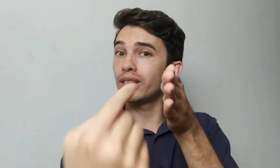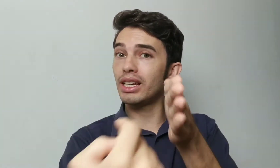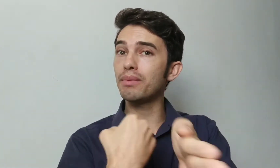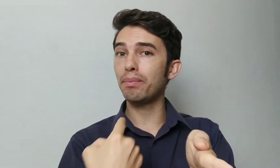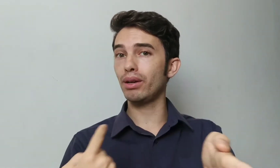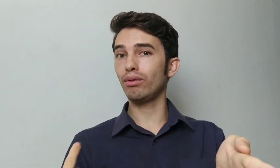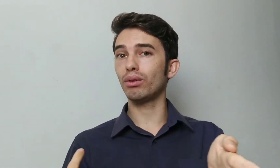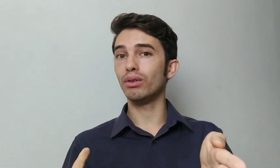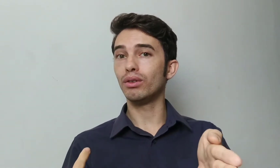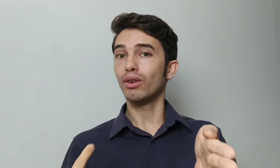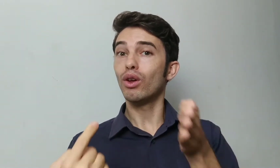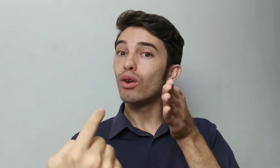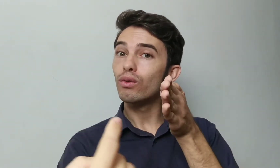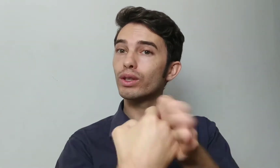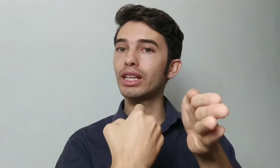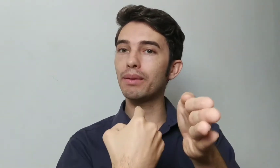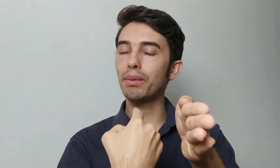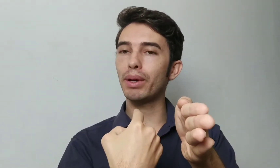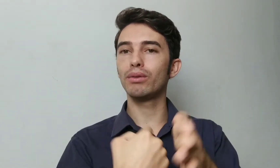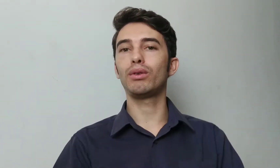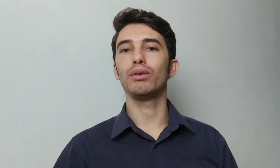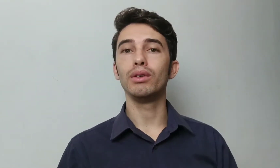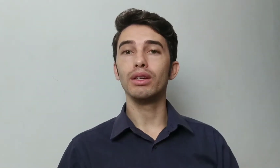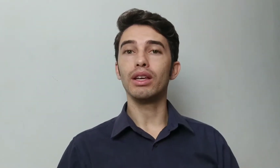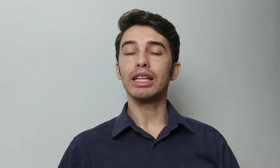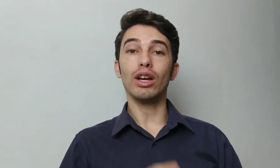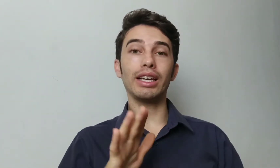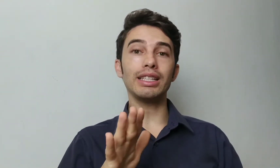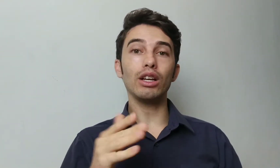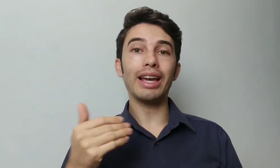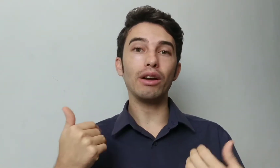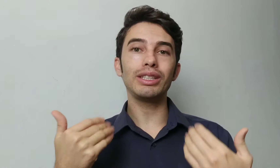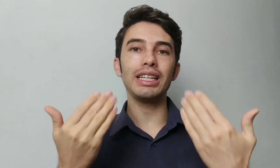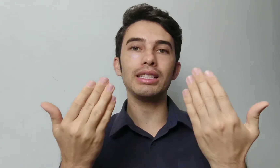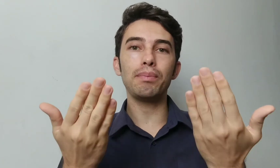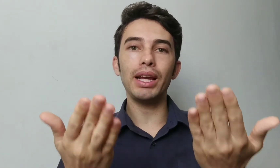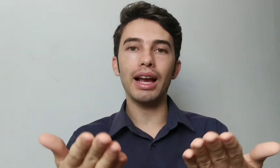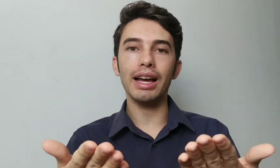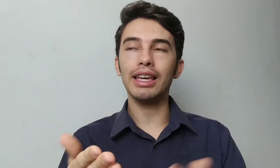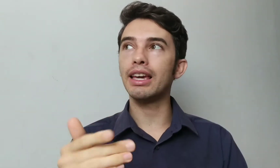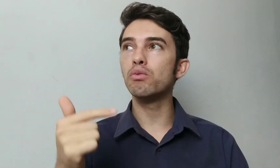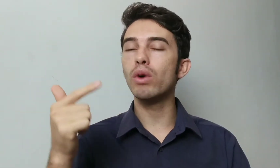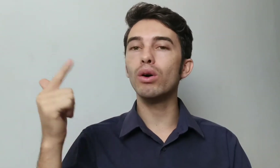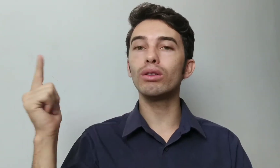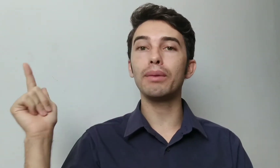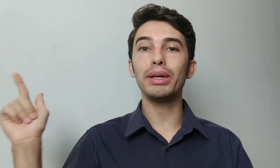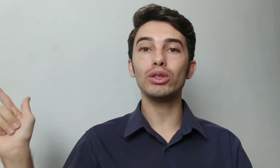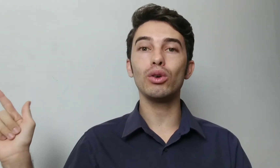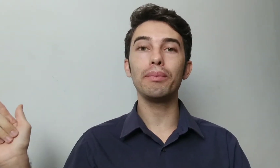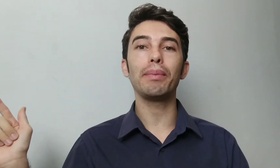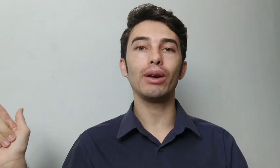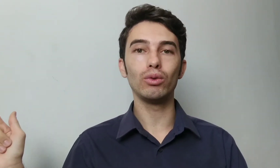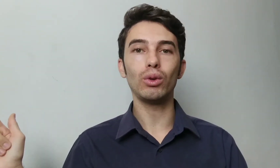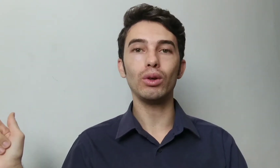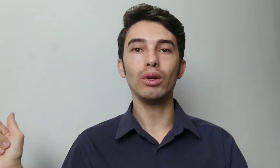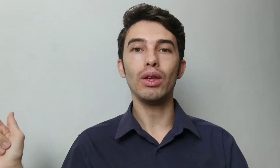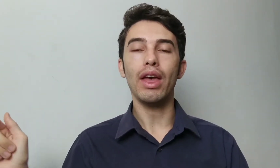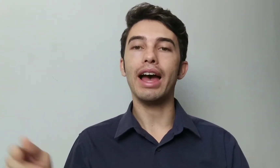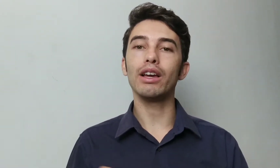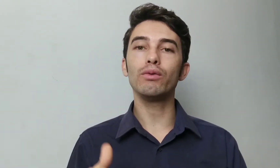que me perguntou. Você que me perguntou. Só que se eu quero te explicar que uma outra pessoa me perguntou, aí eu